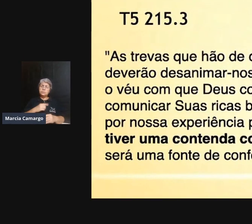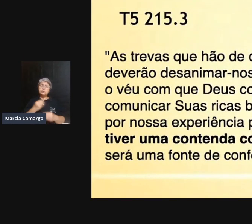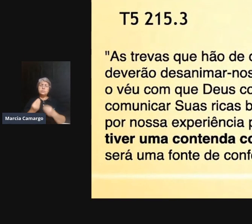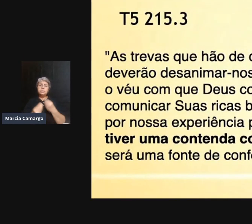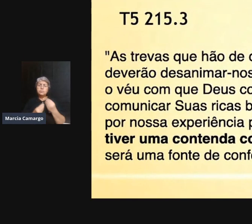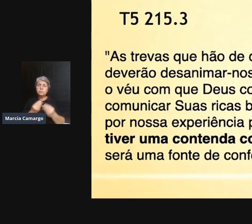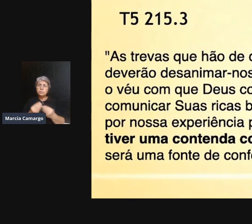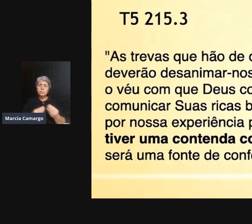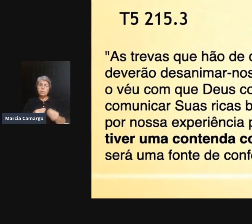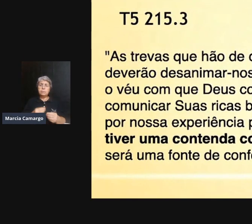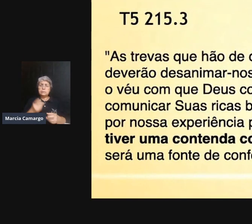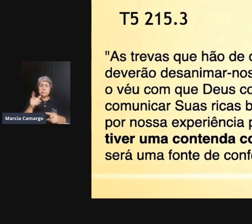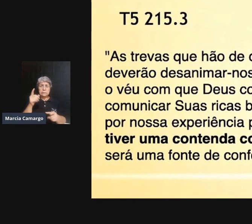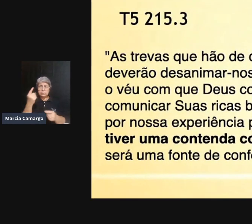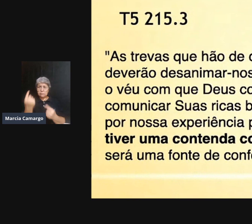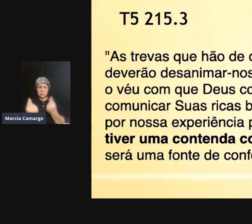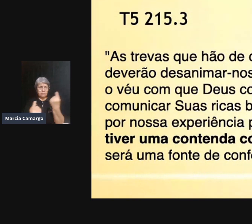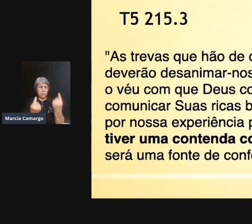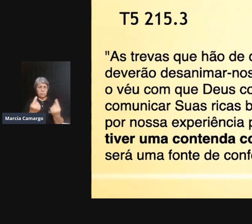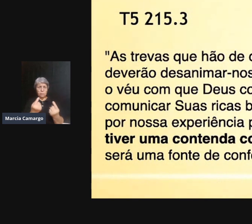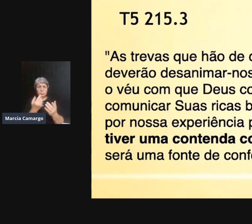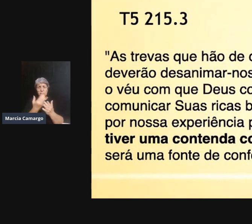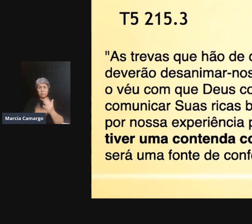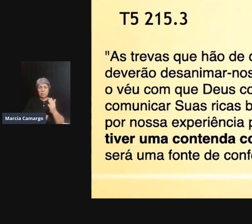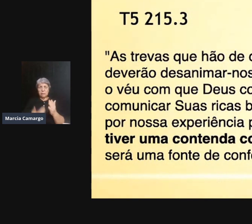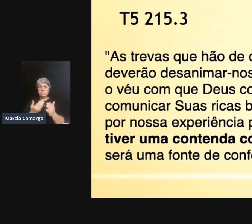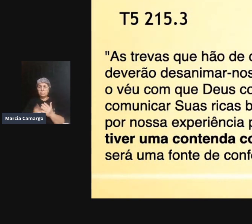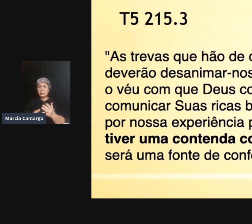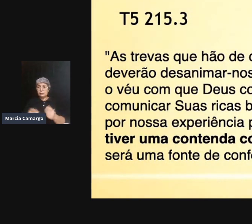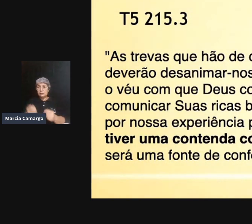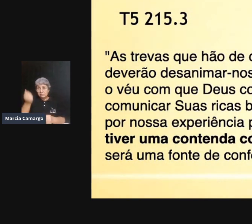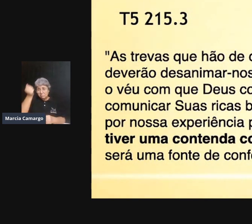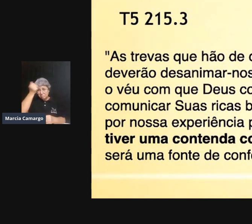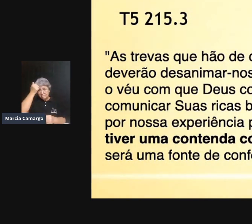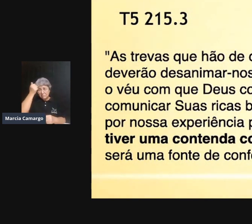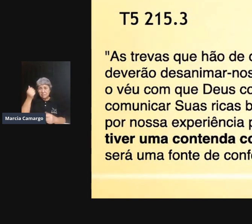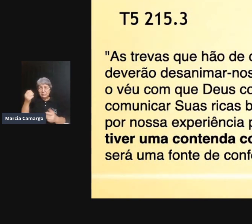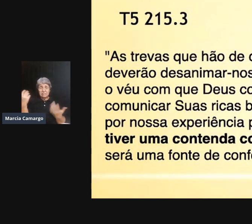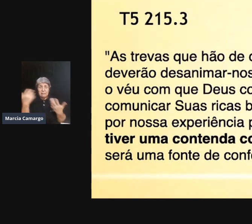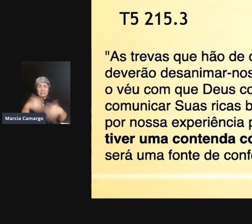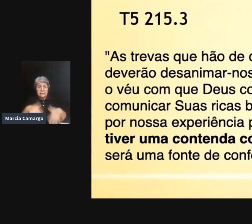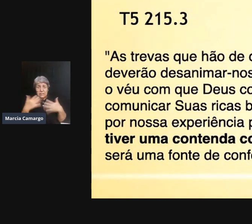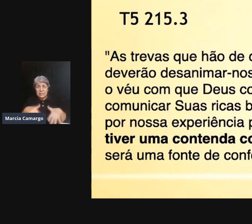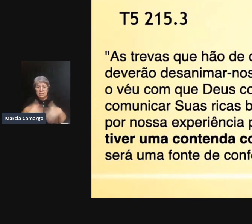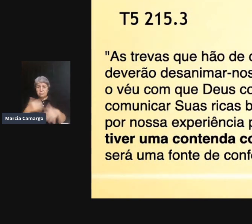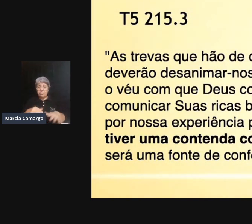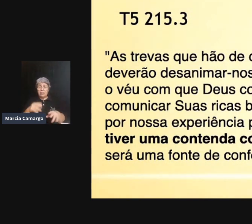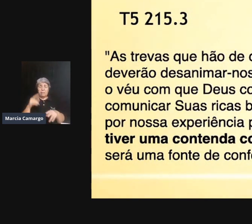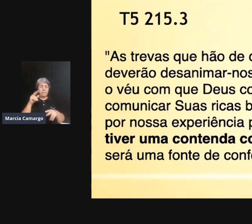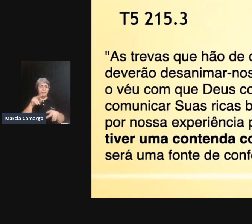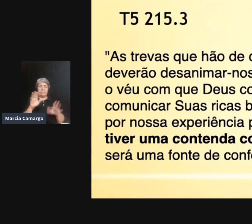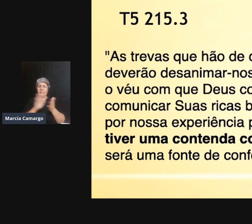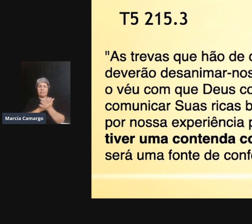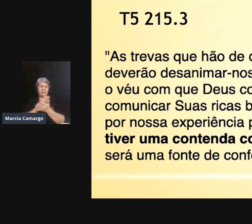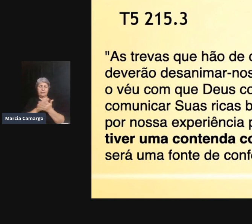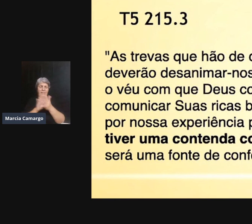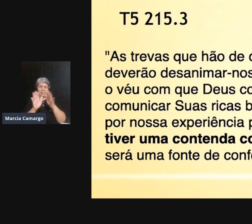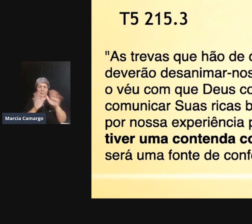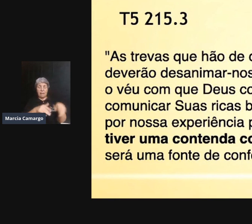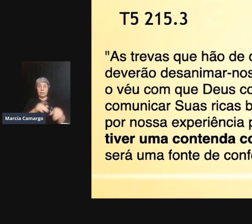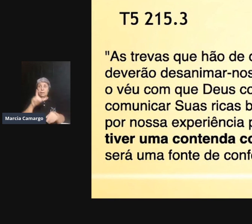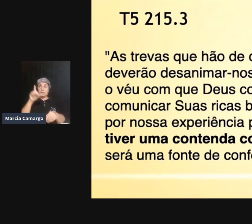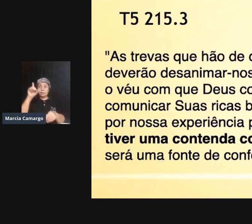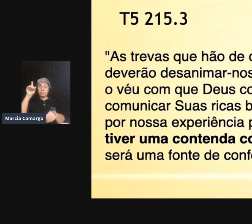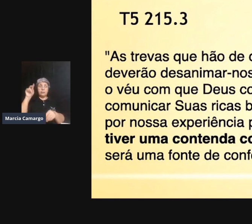deverão desanimar-nos nem levar-nos ao desespero. É o véu com que Deus cobre sua glória ao vir Ele